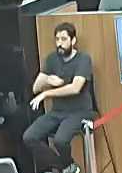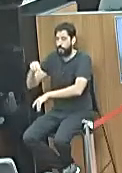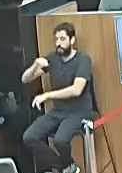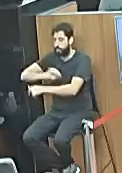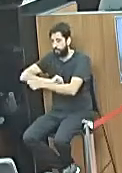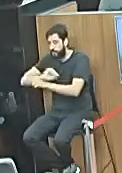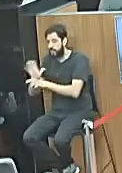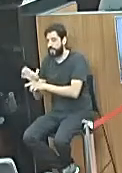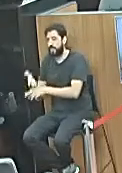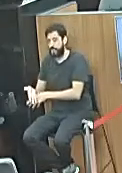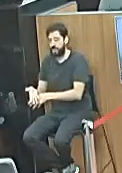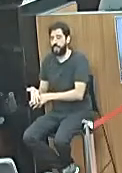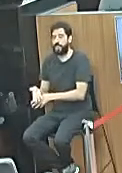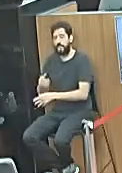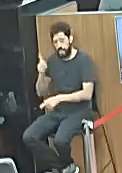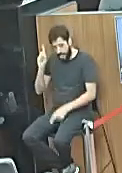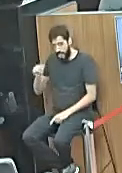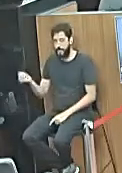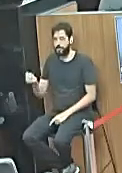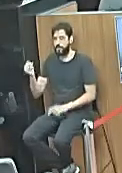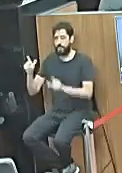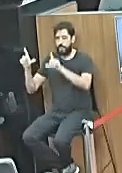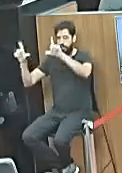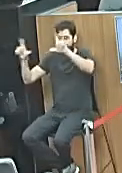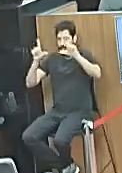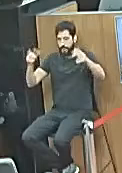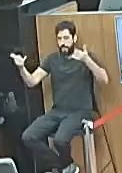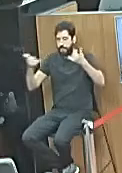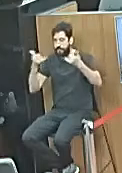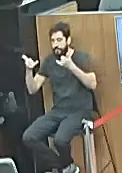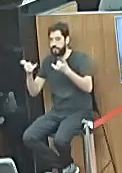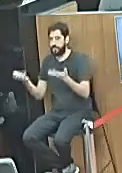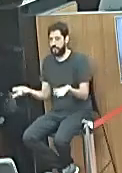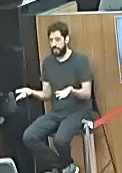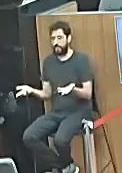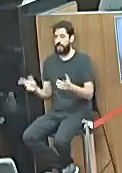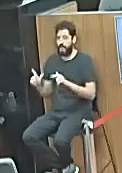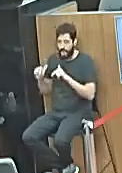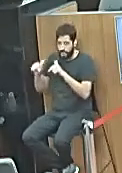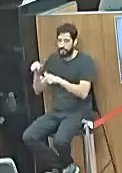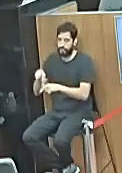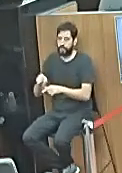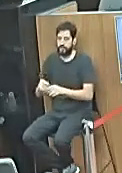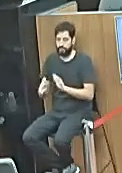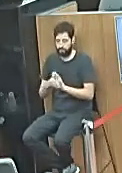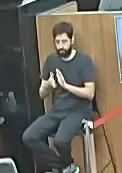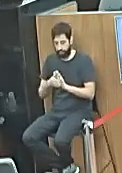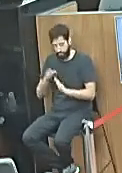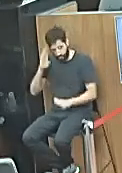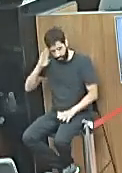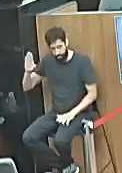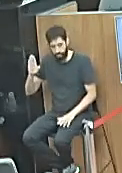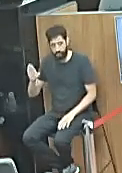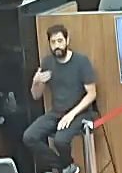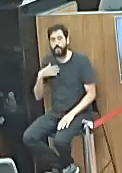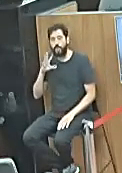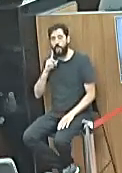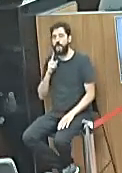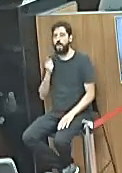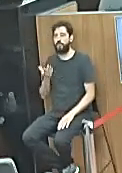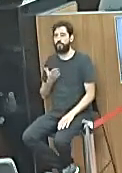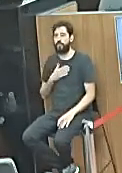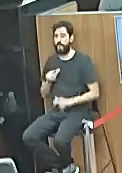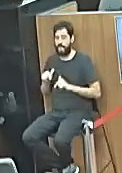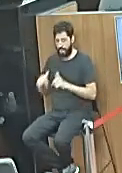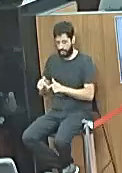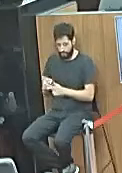que é importante a sinalização como qualquer rotação que está previsto naquele dossier da unesco e eu acho que como